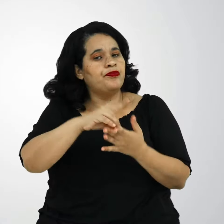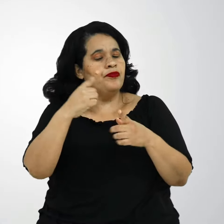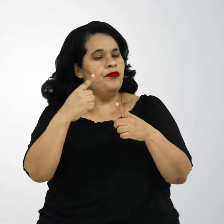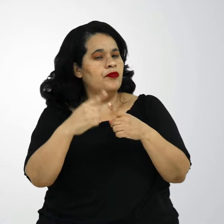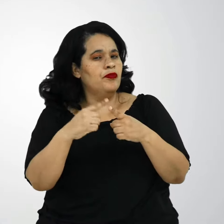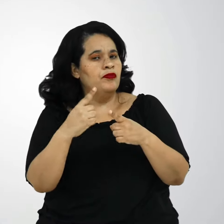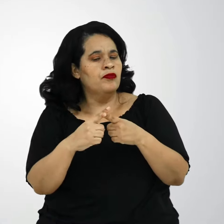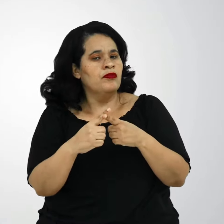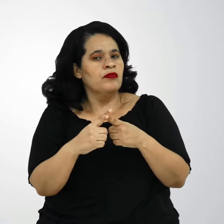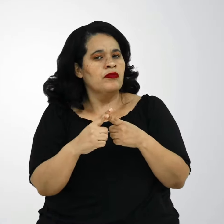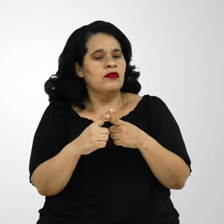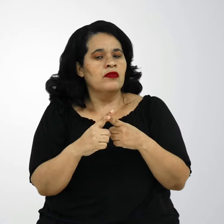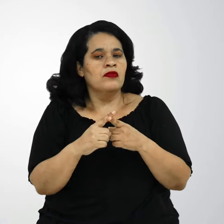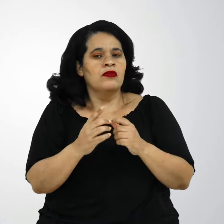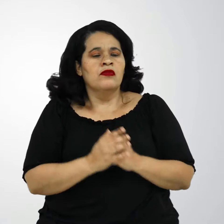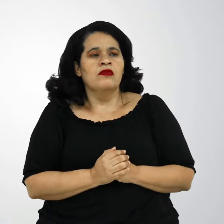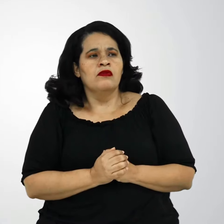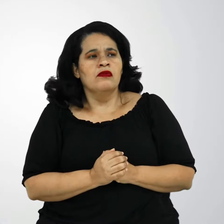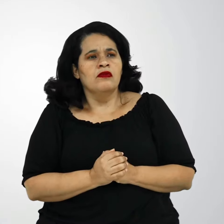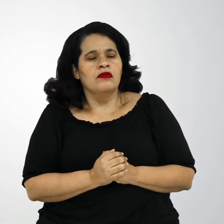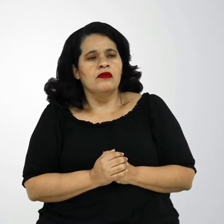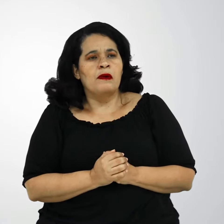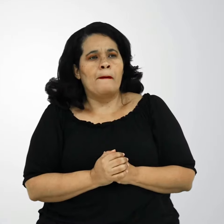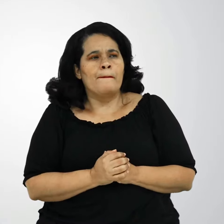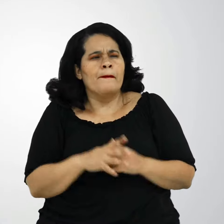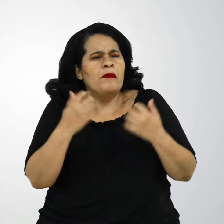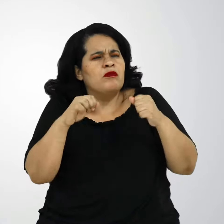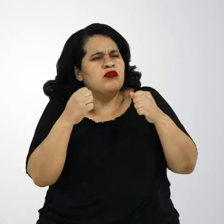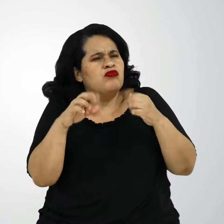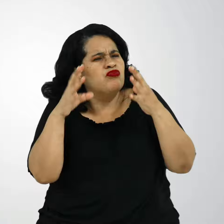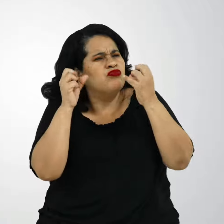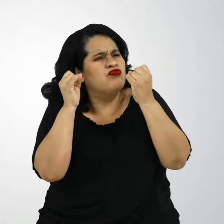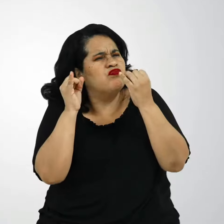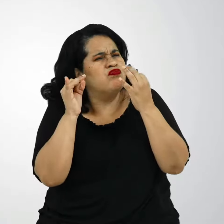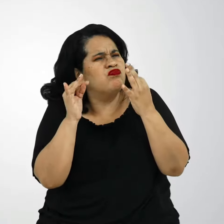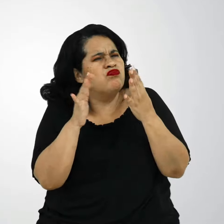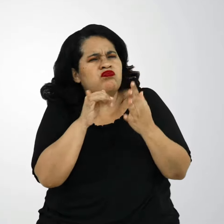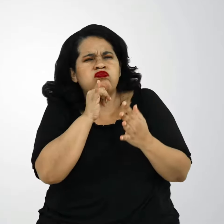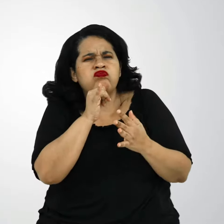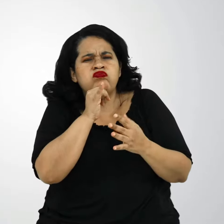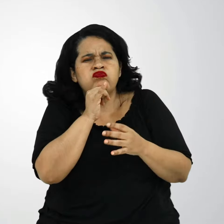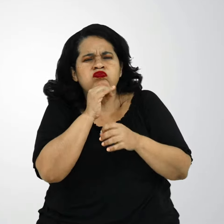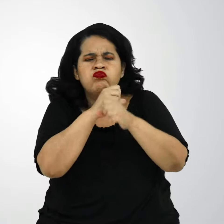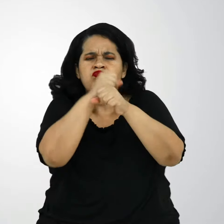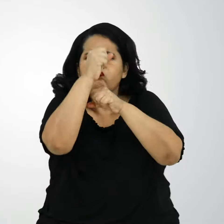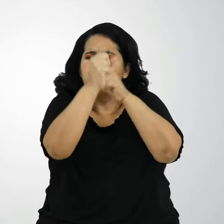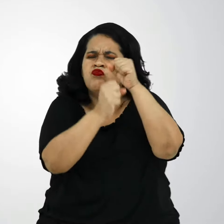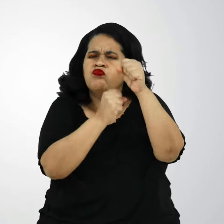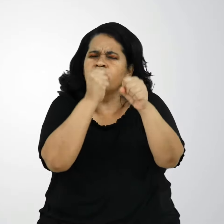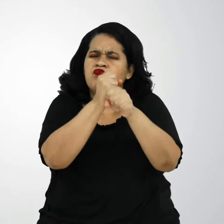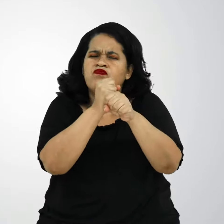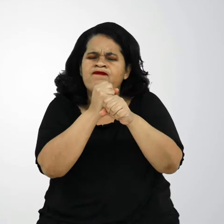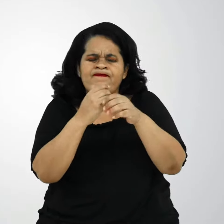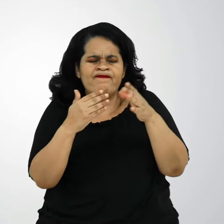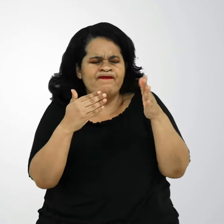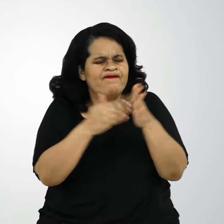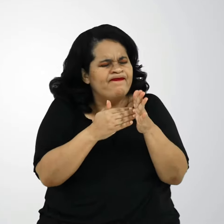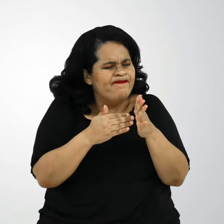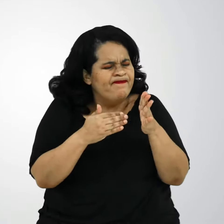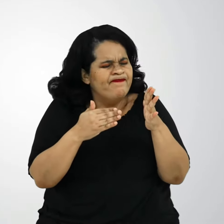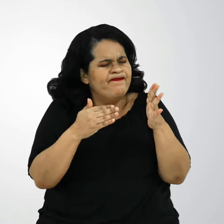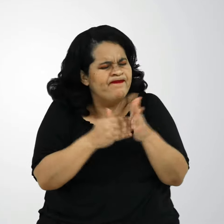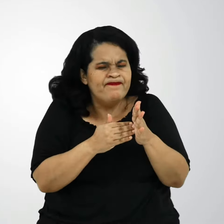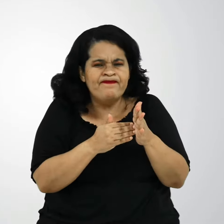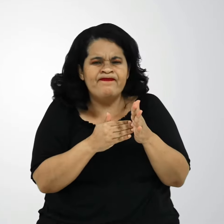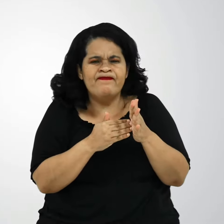porque nessa questão aqui eu vou dizer que a mente humana fica muito limitada. E nós não temos essa clareza. Então,